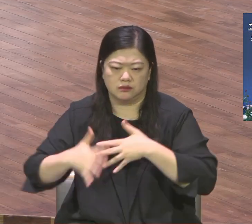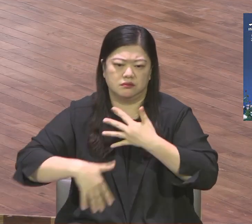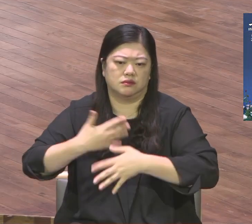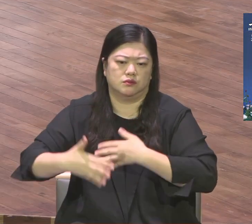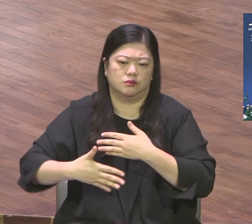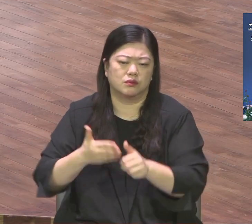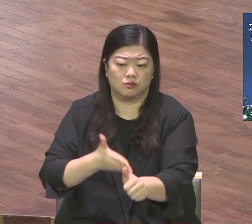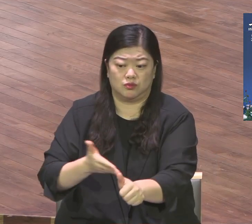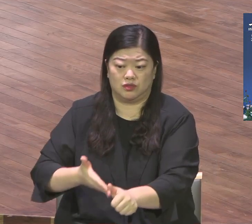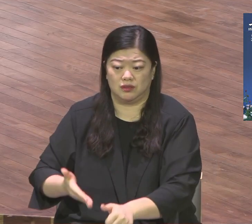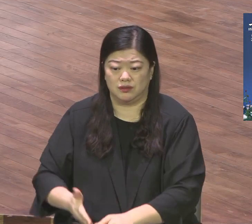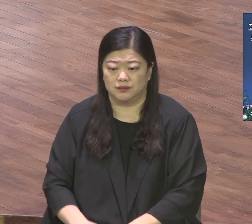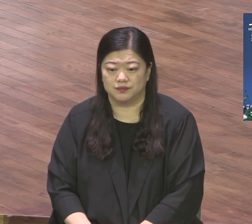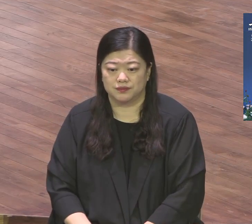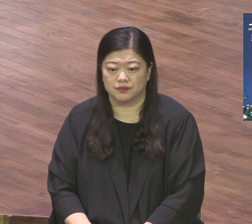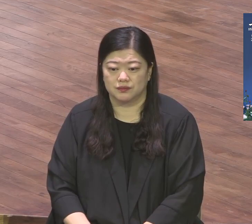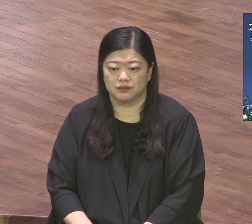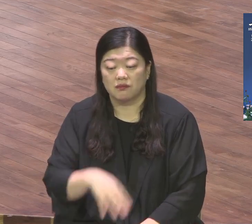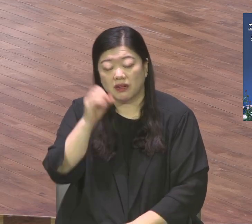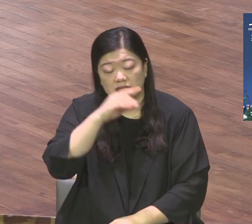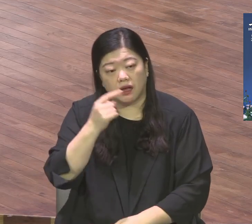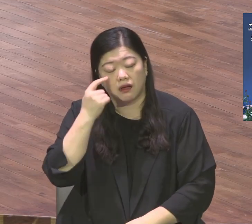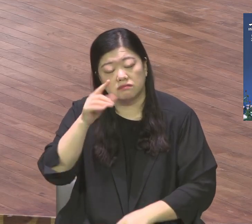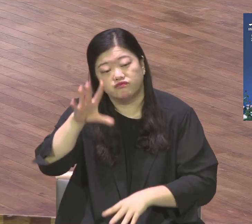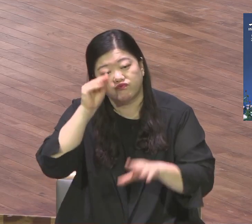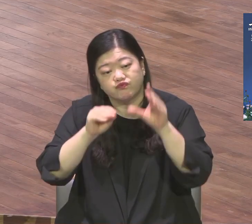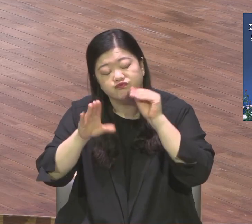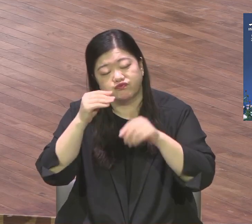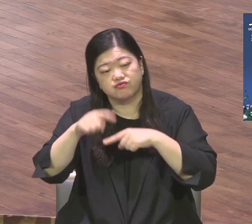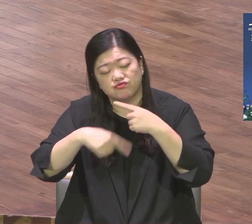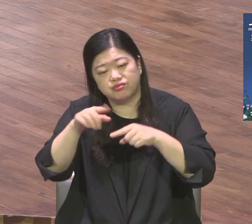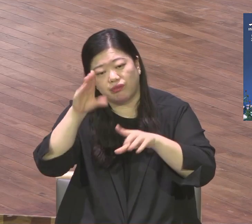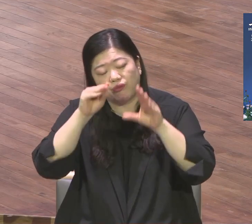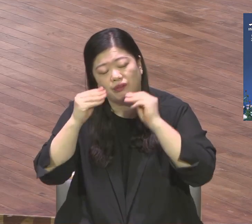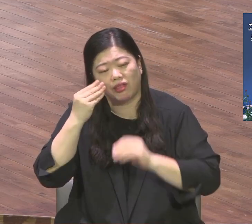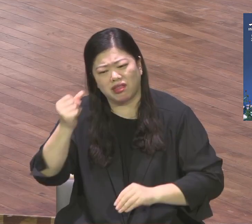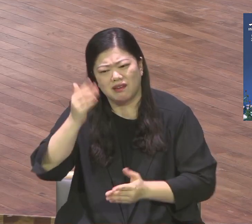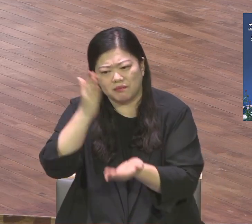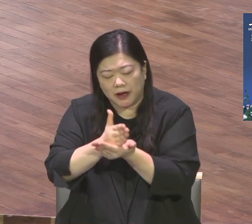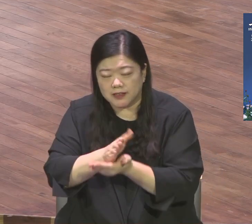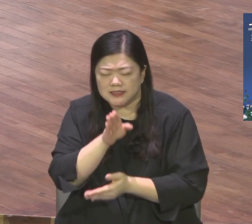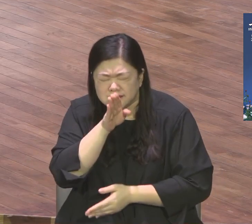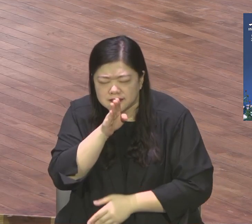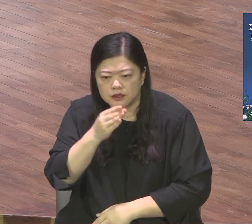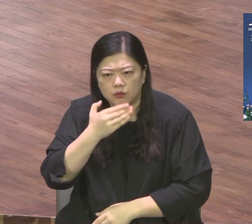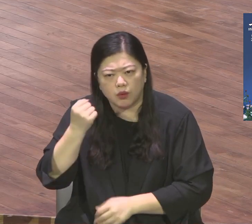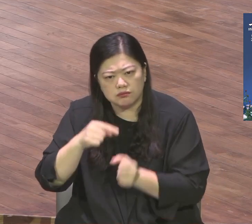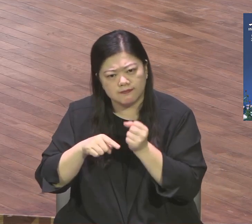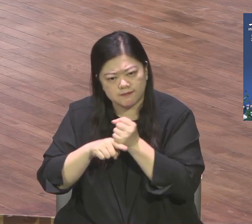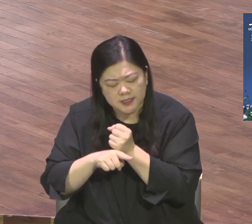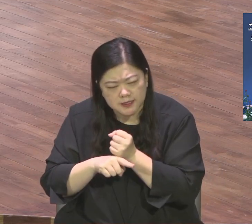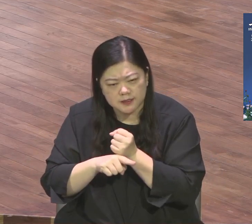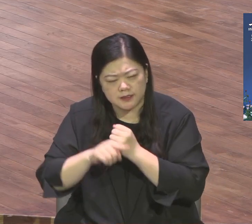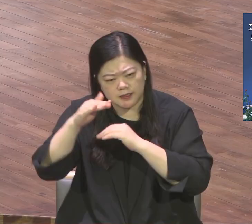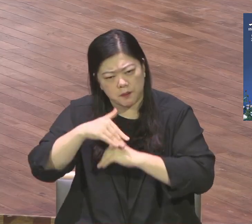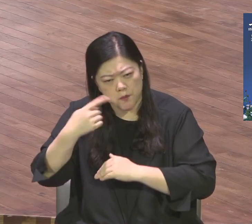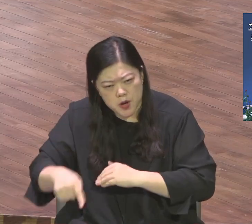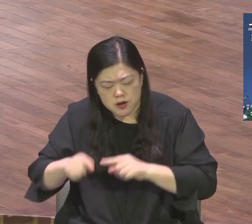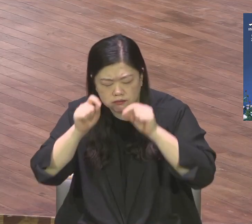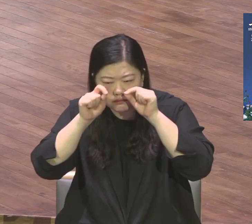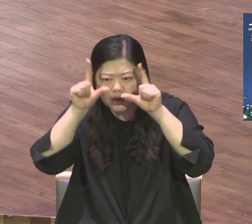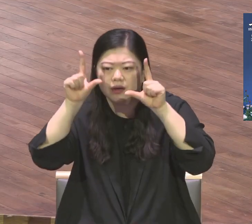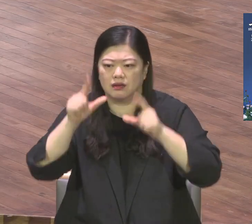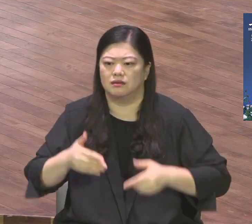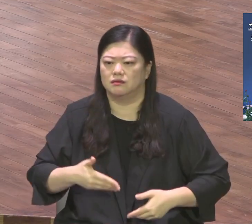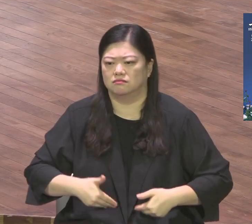때 우리의 자신이 기쁨이 살아나죠. 제가 말씀드렸잖아요. 은혜 받고 나니까